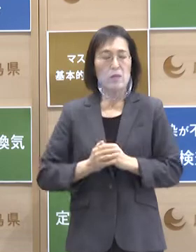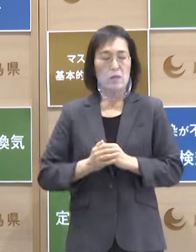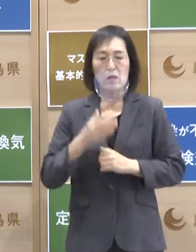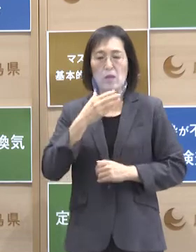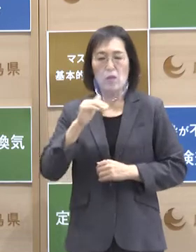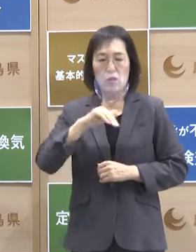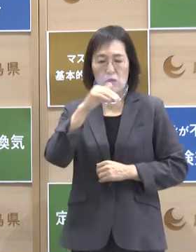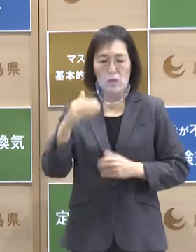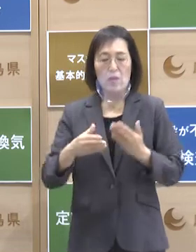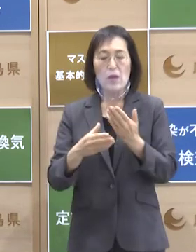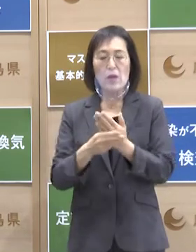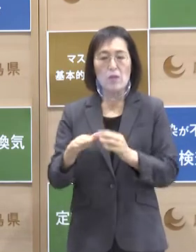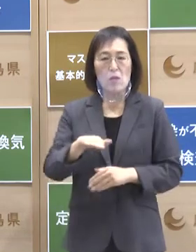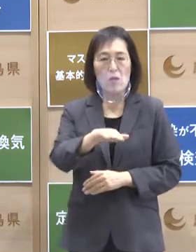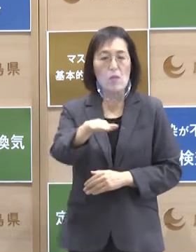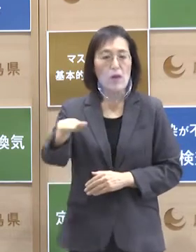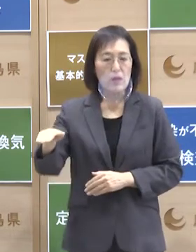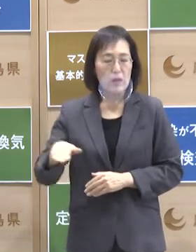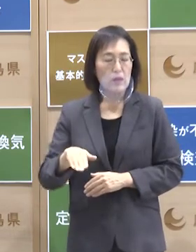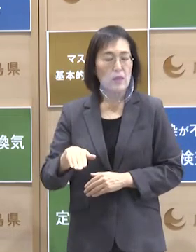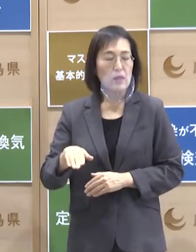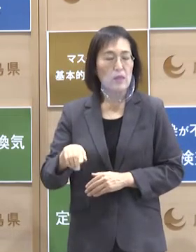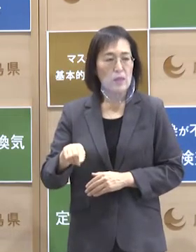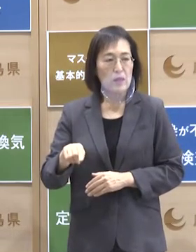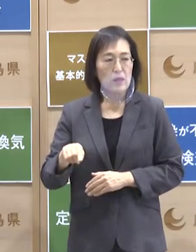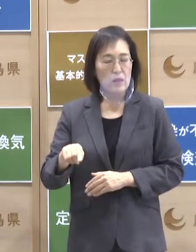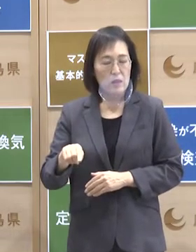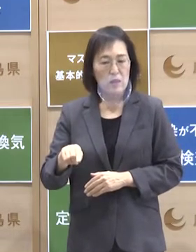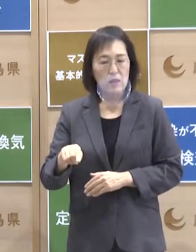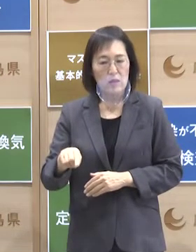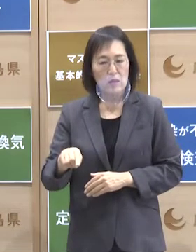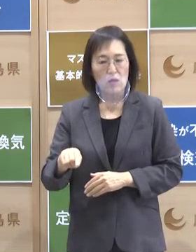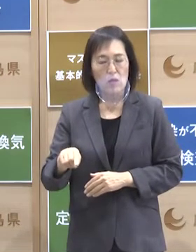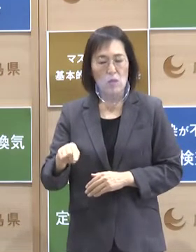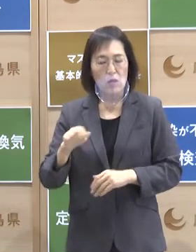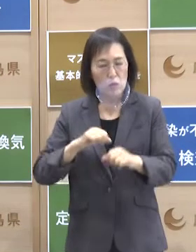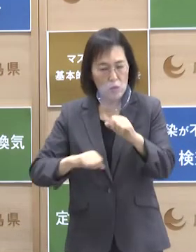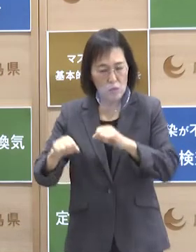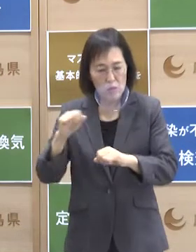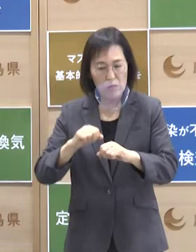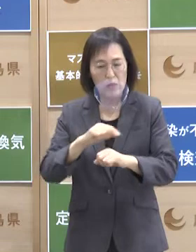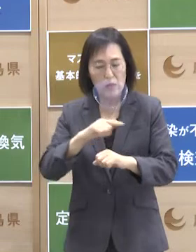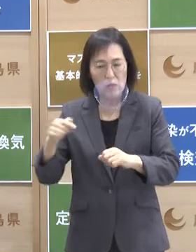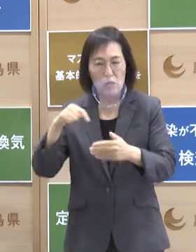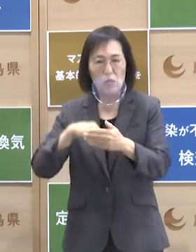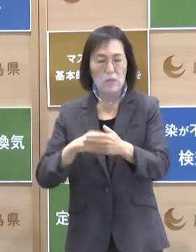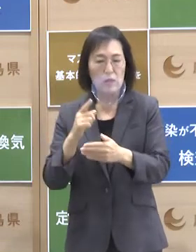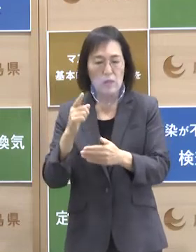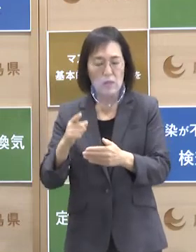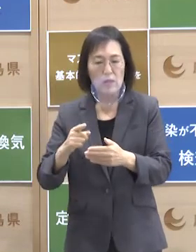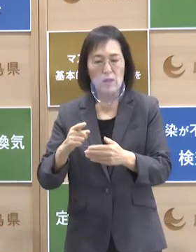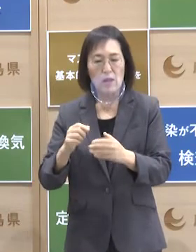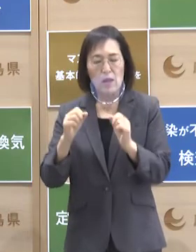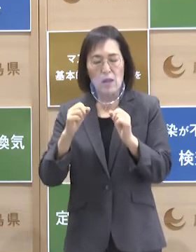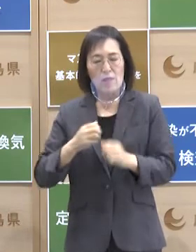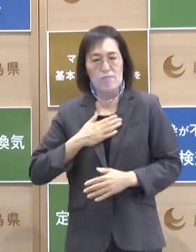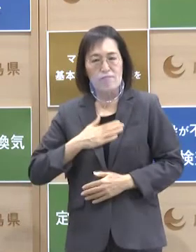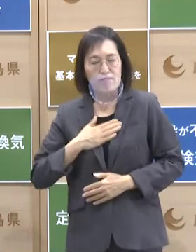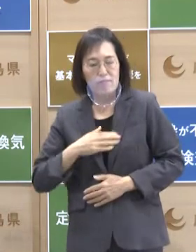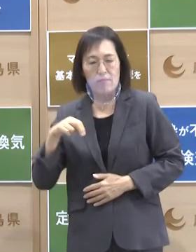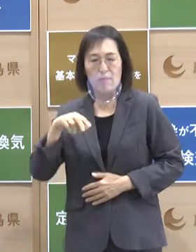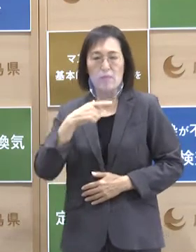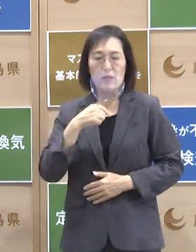福山駅周辺地区の拠点性の向上に向けた取り組みの一つとして、居心地が良く歩きたくな